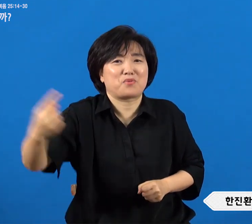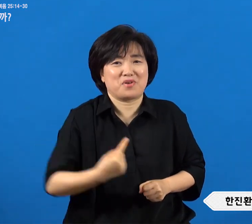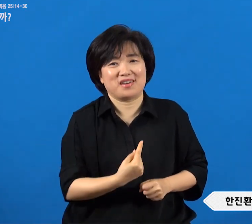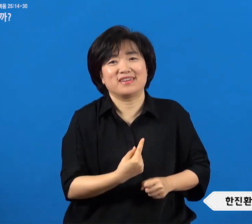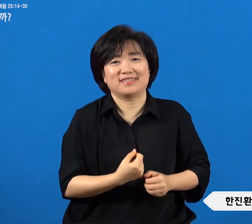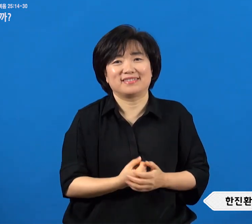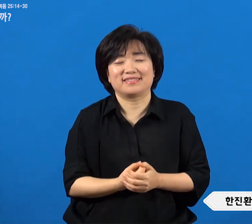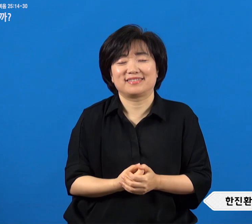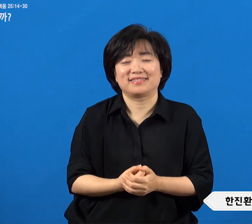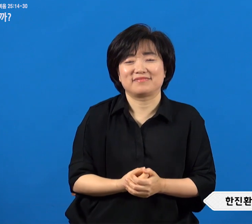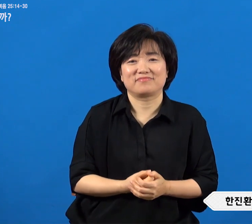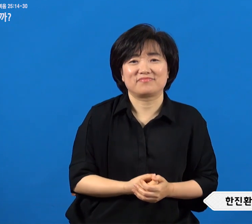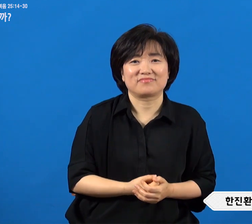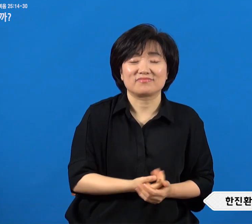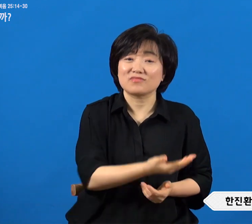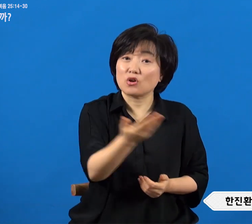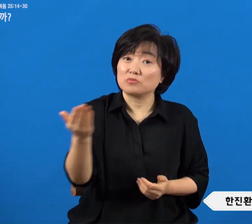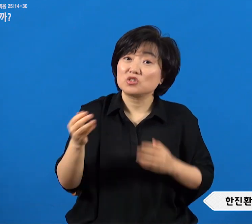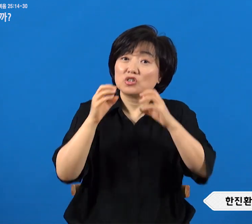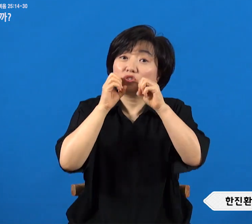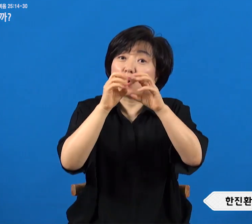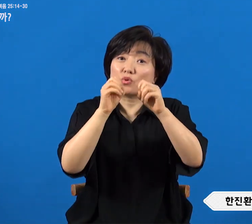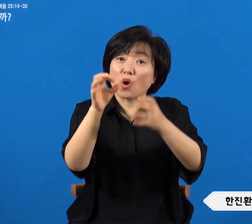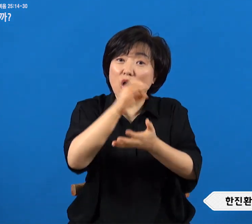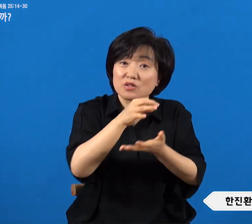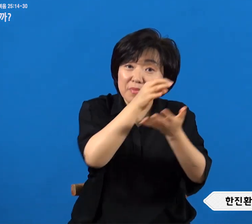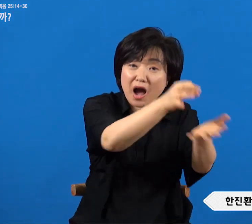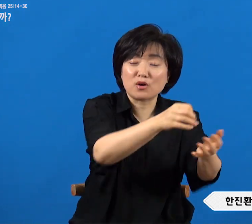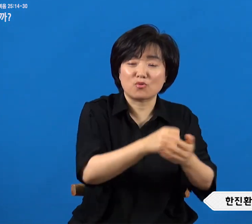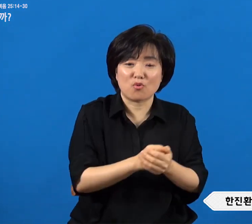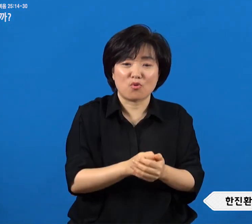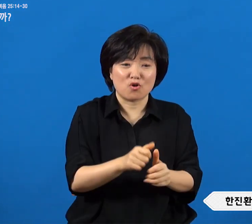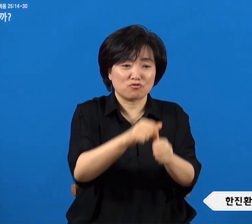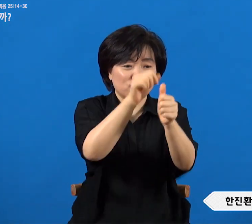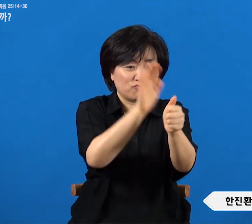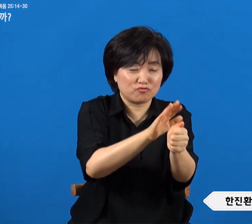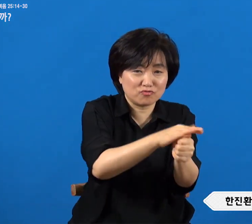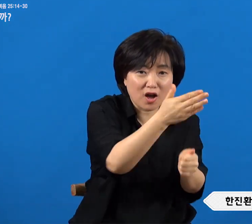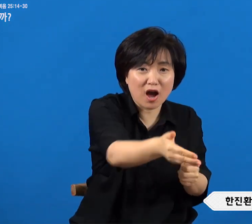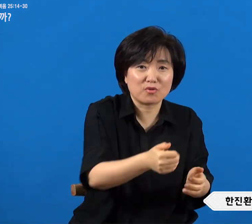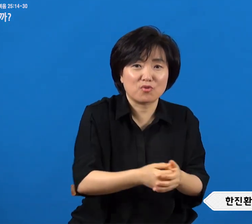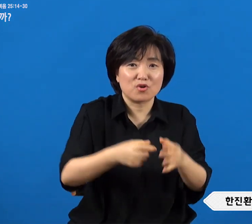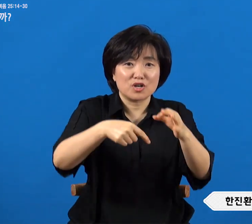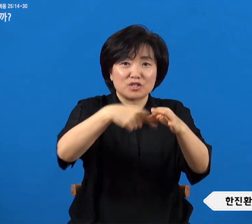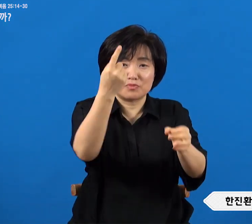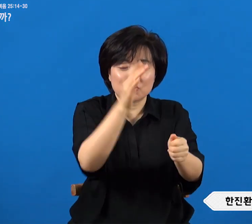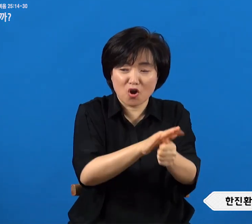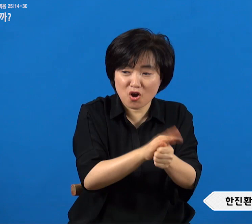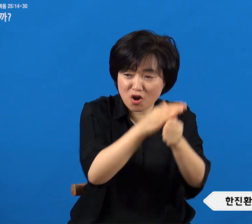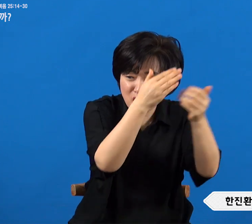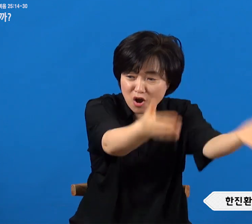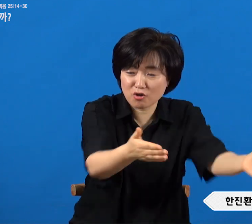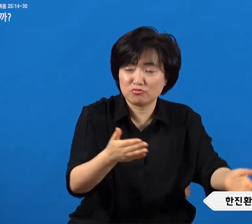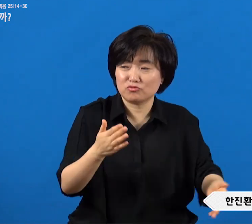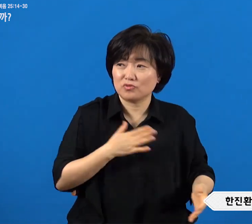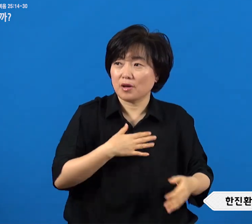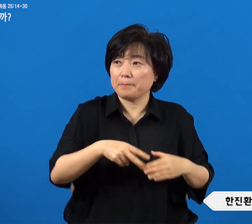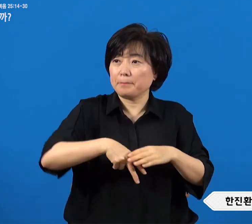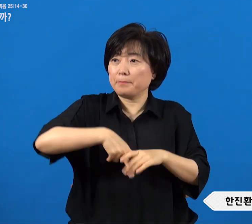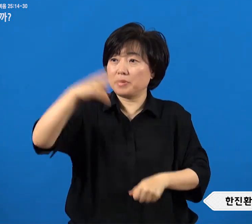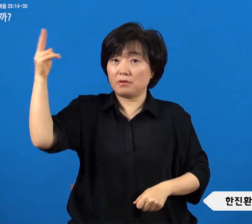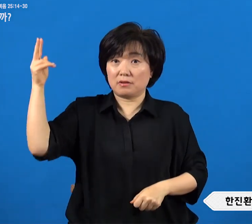여러분, 우리가 성경금 해버리고 구제연금하고 11조하고 하면 빈털터리가 될까요?